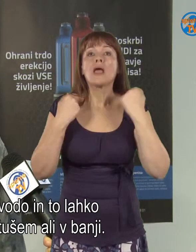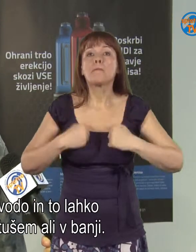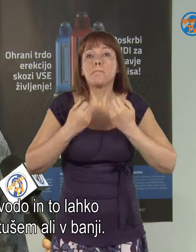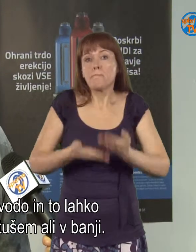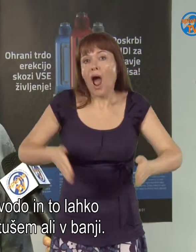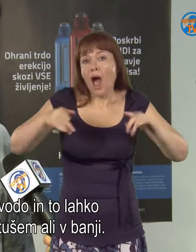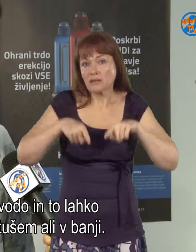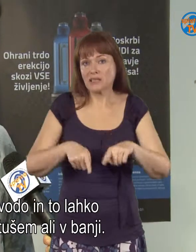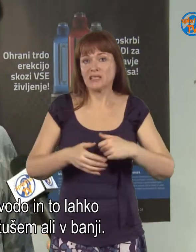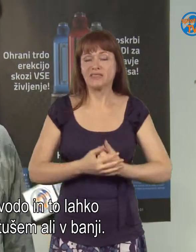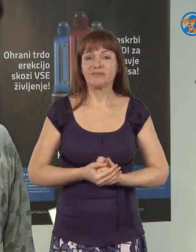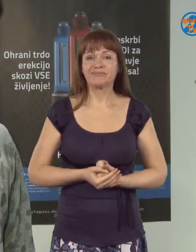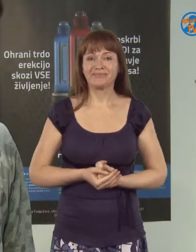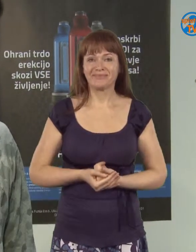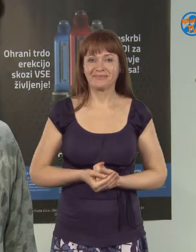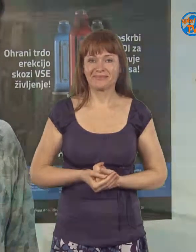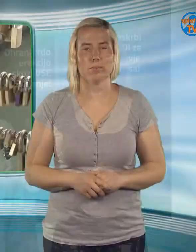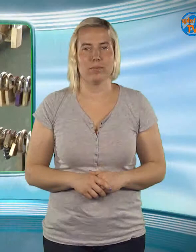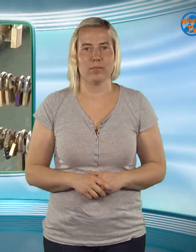banji.